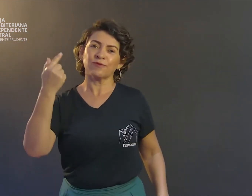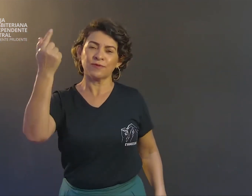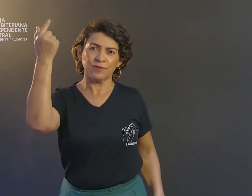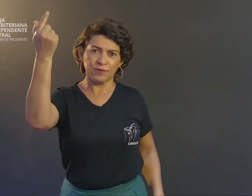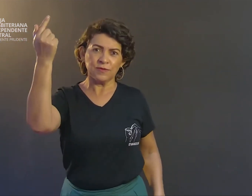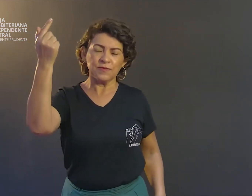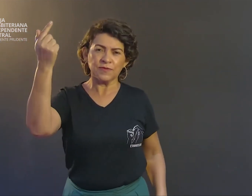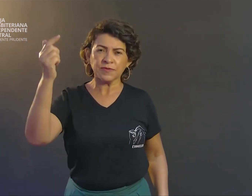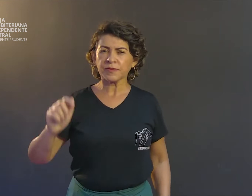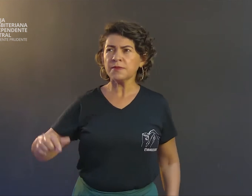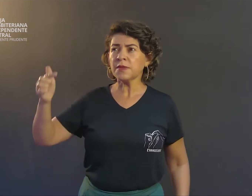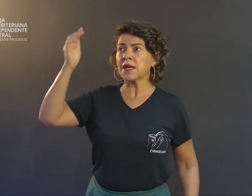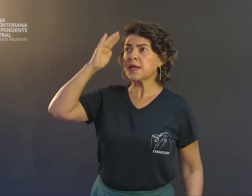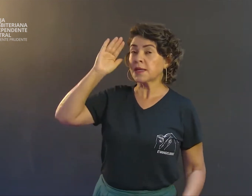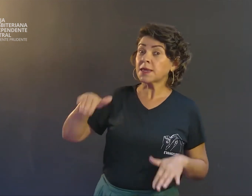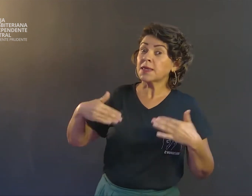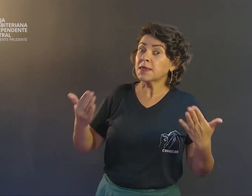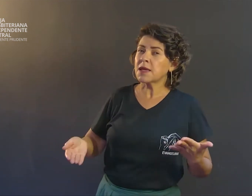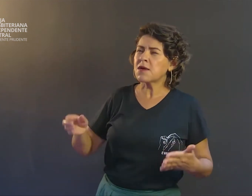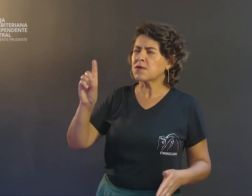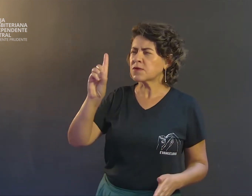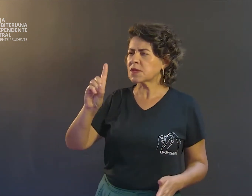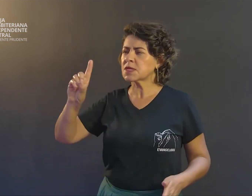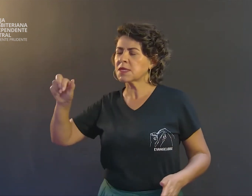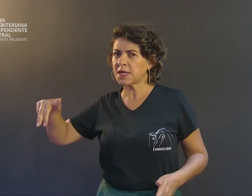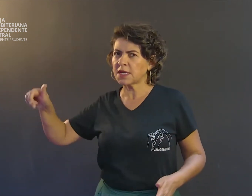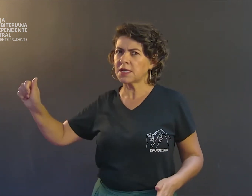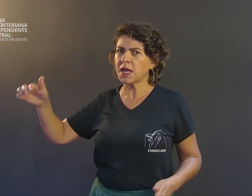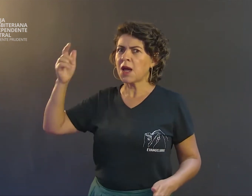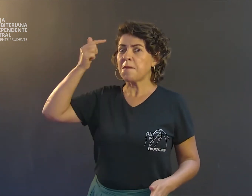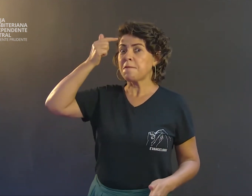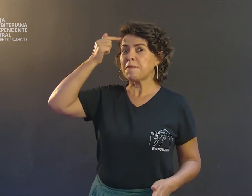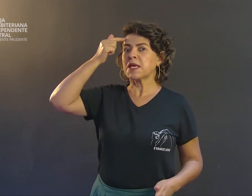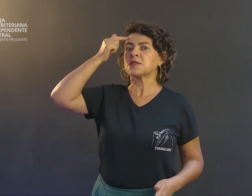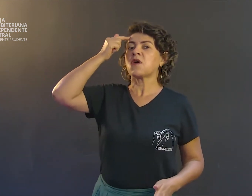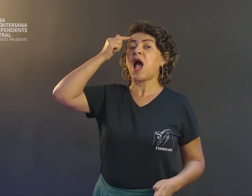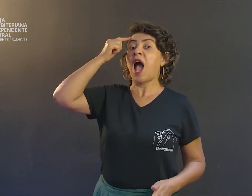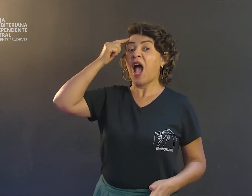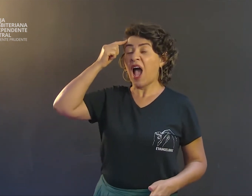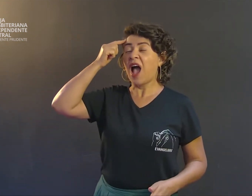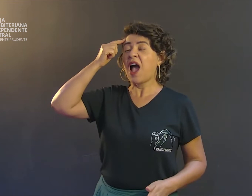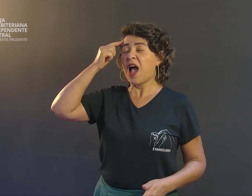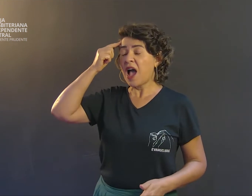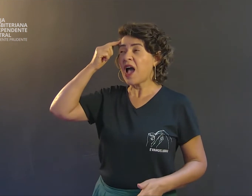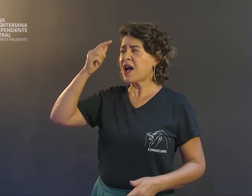Daniel ali entendeu por que suas orações demoraram a ser respondidas, e com isso também